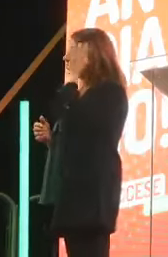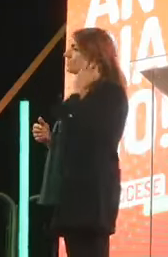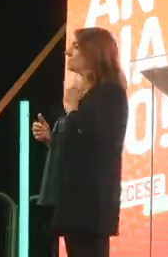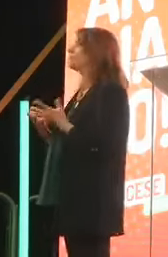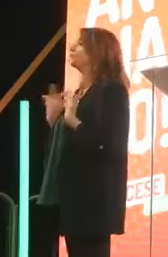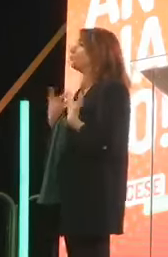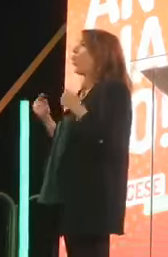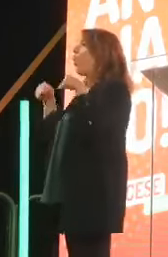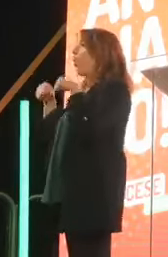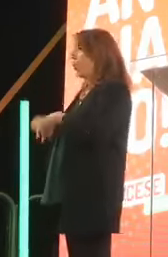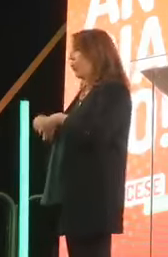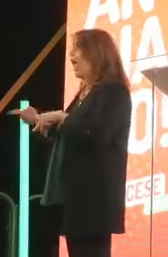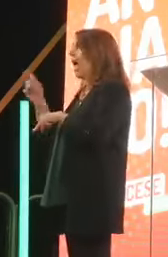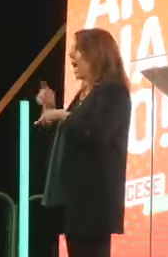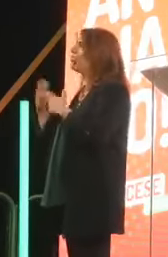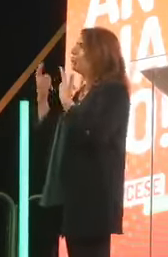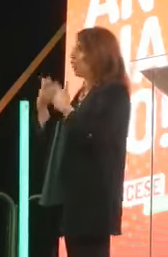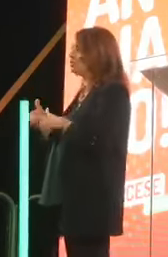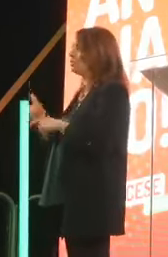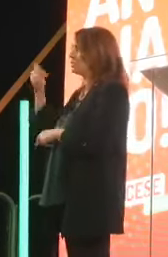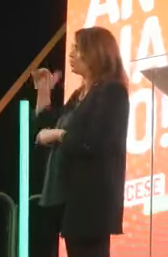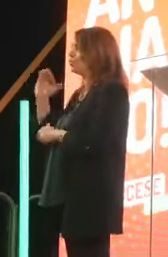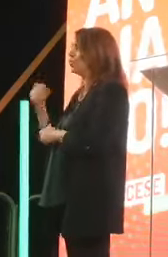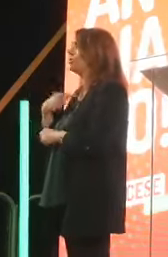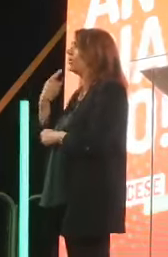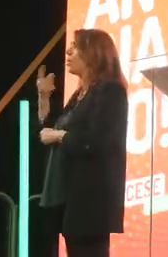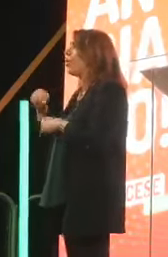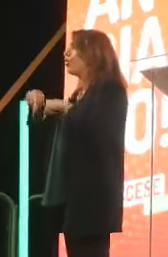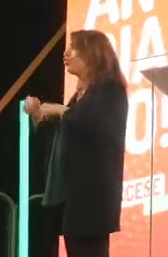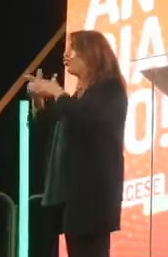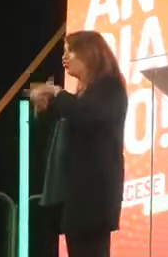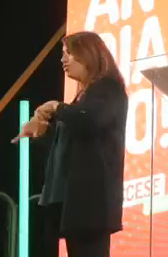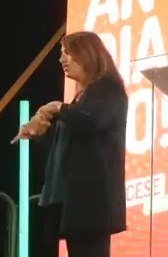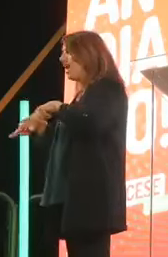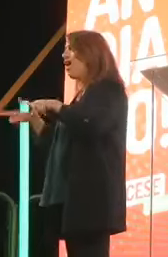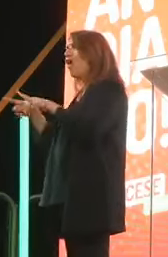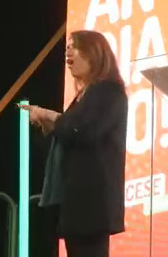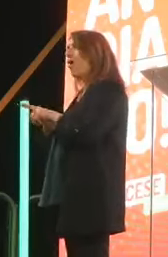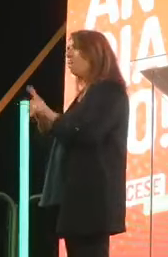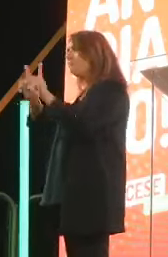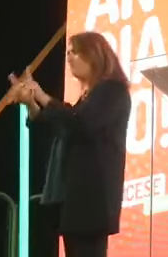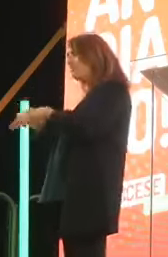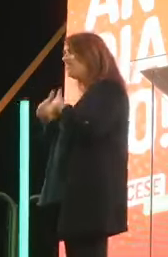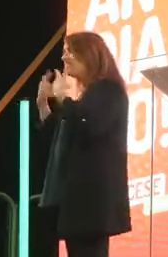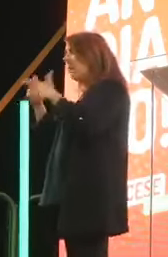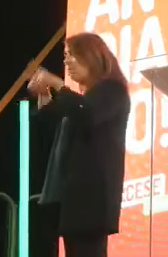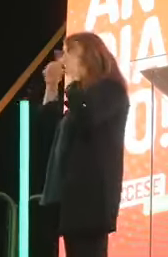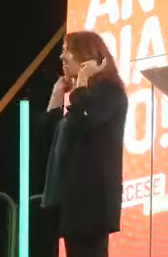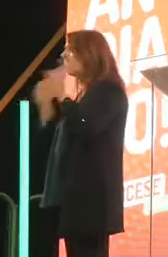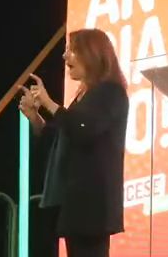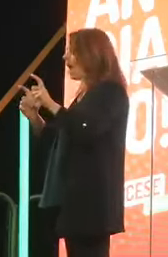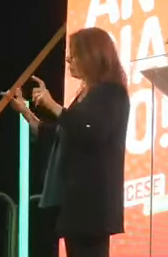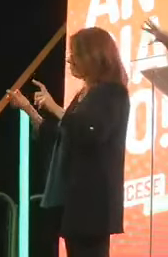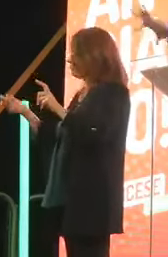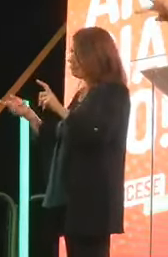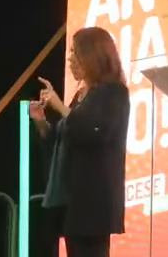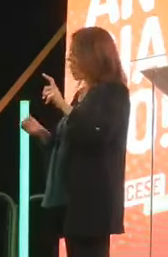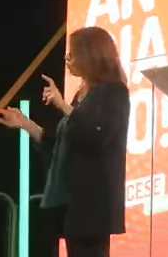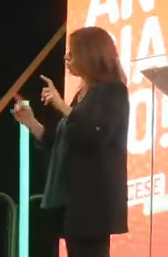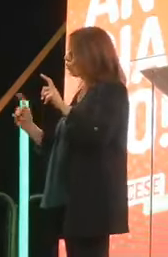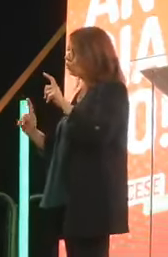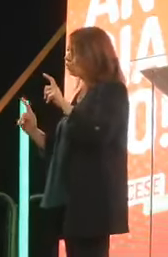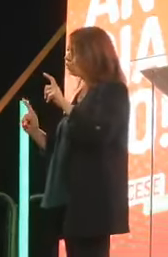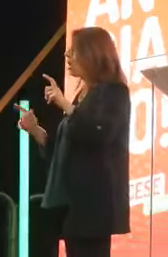Sono qui anche e soprattutto perché questa città non merita di venire macchiata e macchiata per intero, guardate,